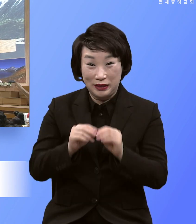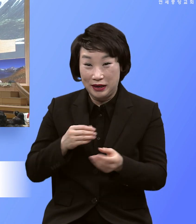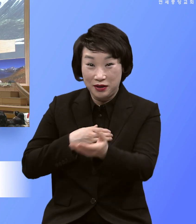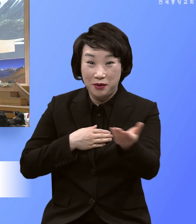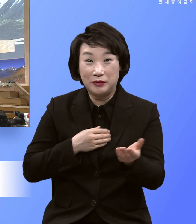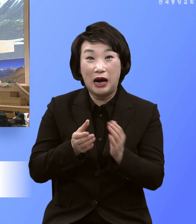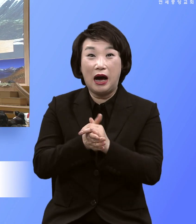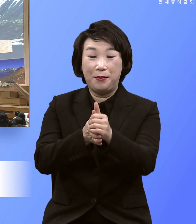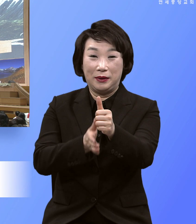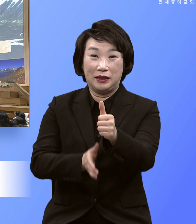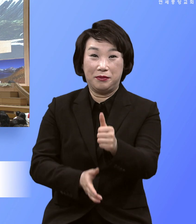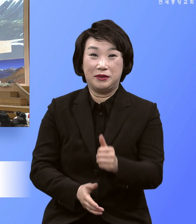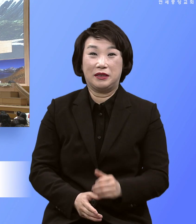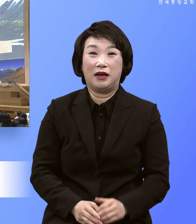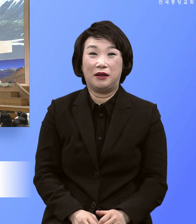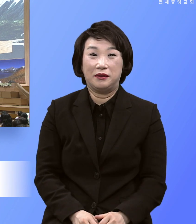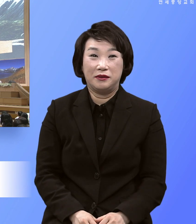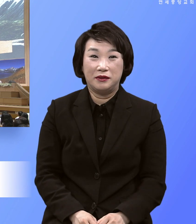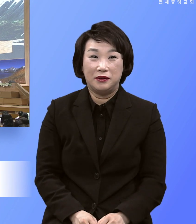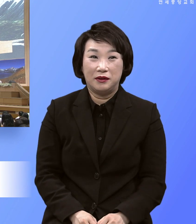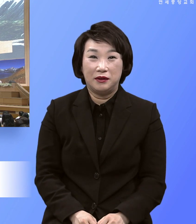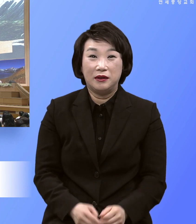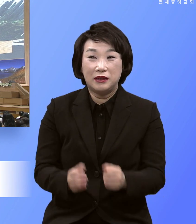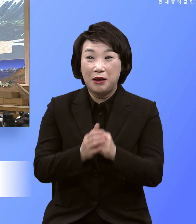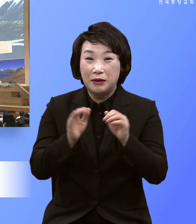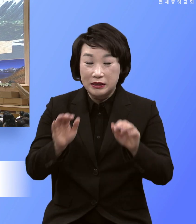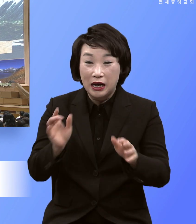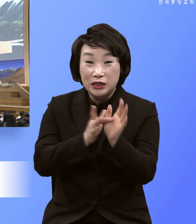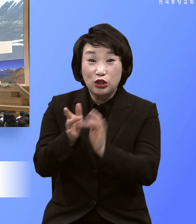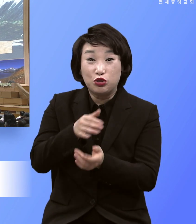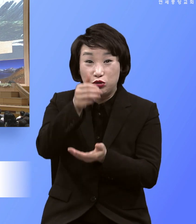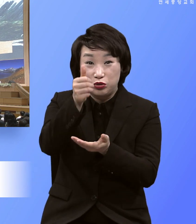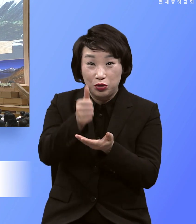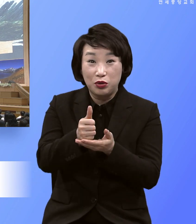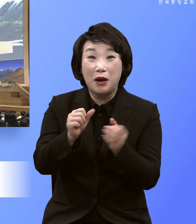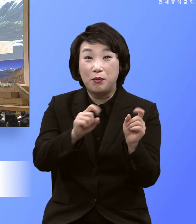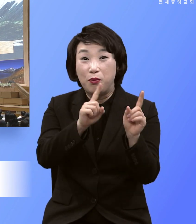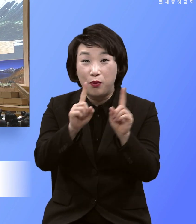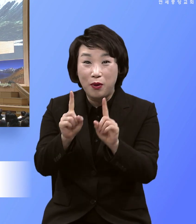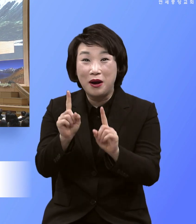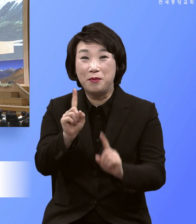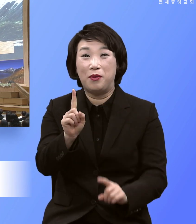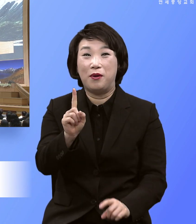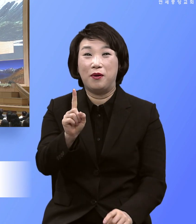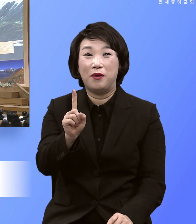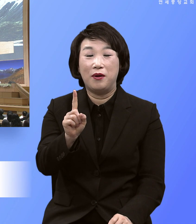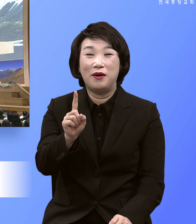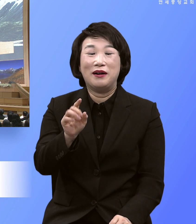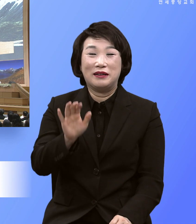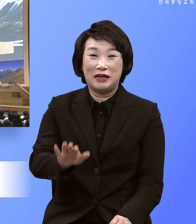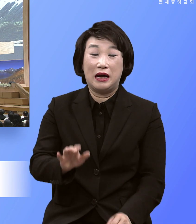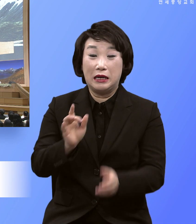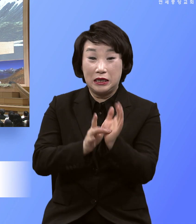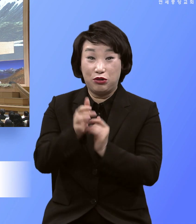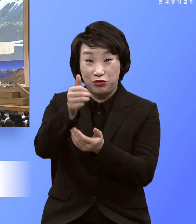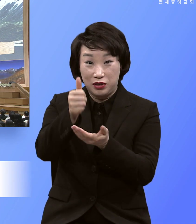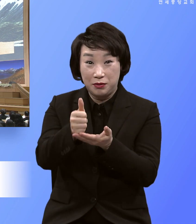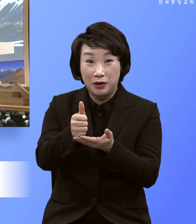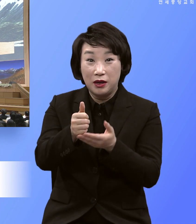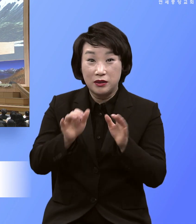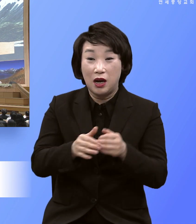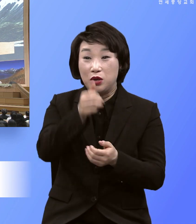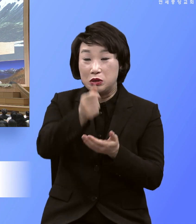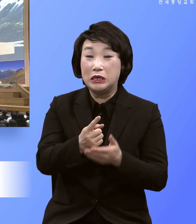동의하시면 아멘합시다. 그러므로 예수 그리스도의 부활은 그가